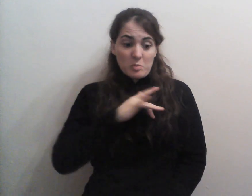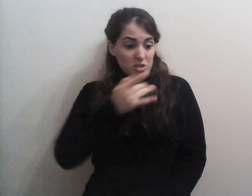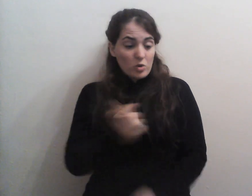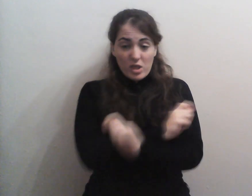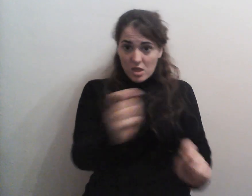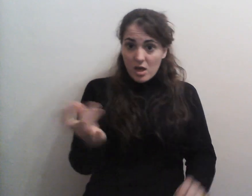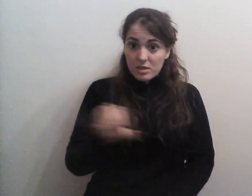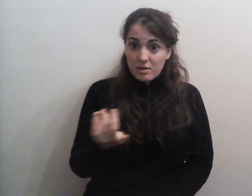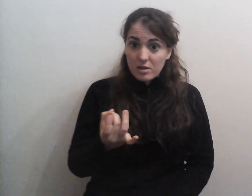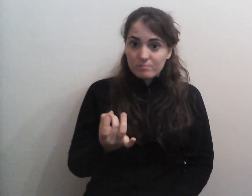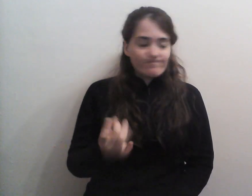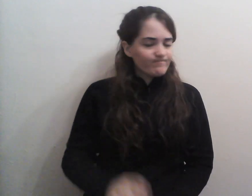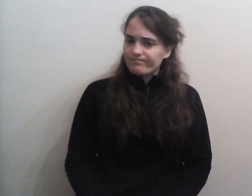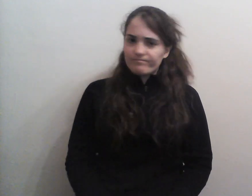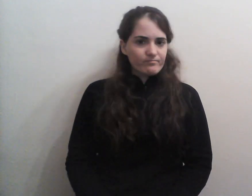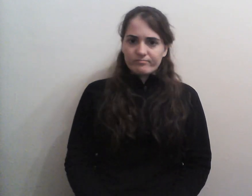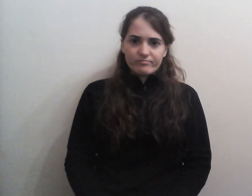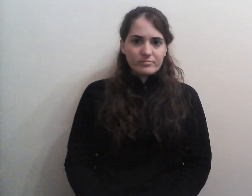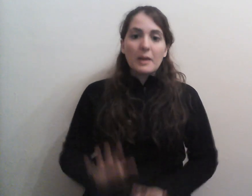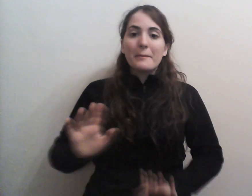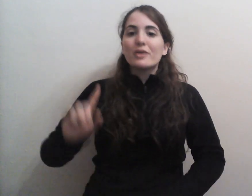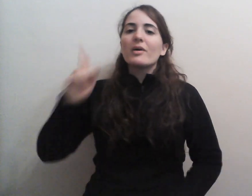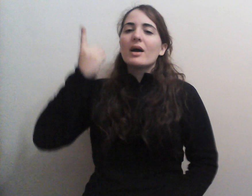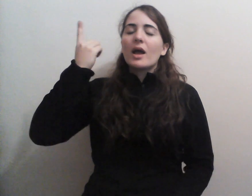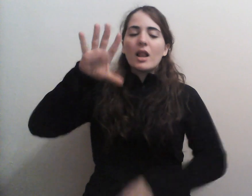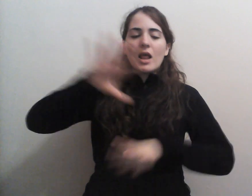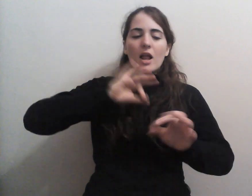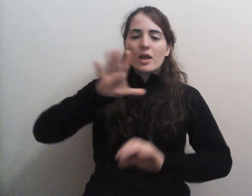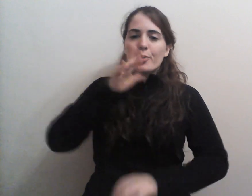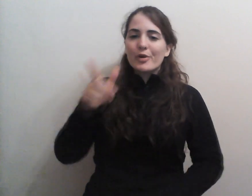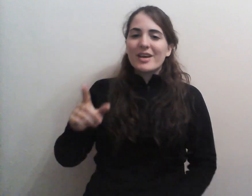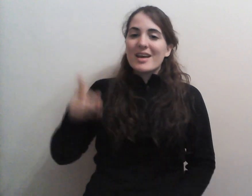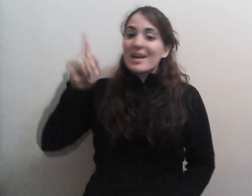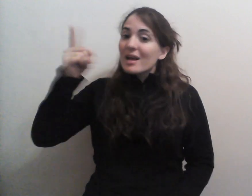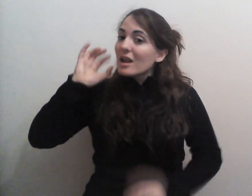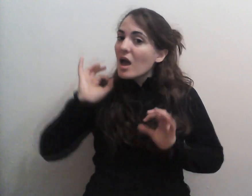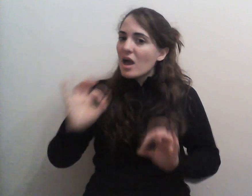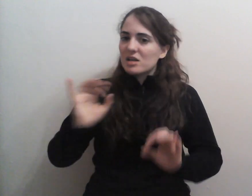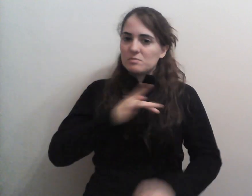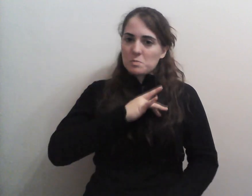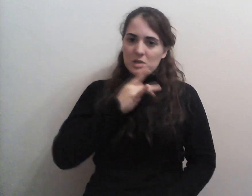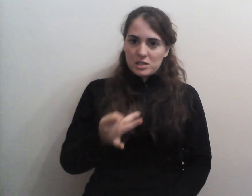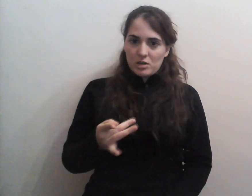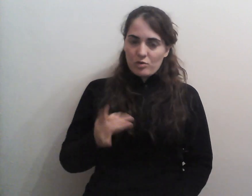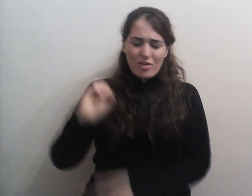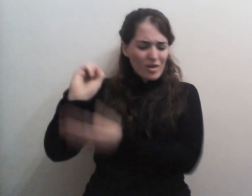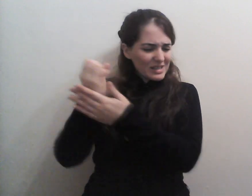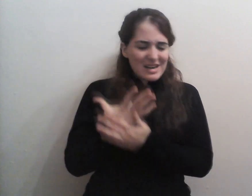Él escoge hacerlo porque Él es quien es misericordioso, lleno de gracia, precioso en todos